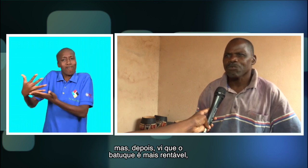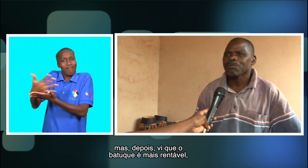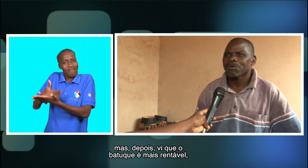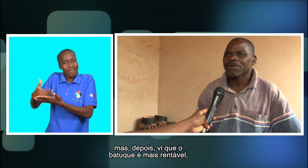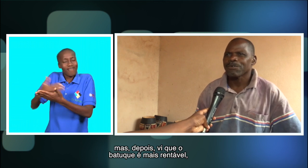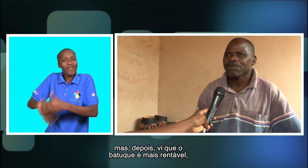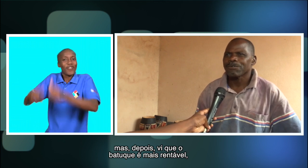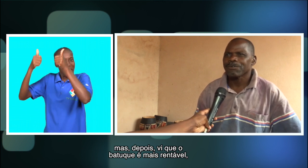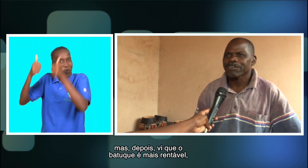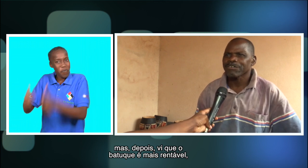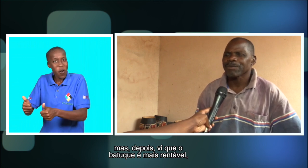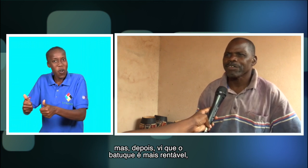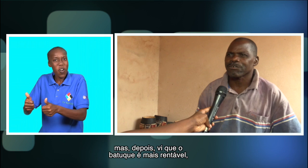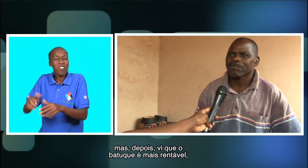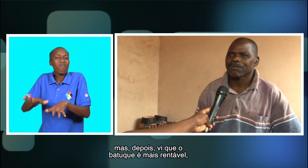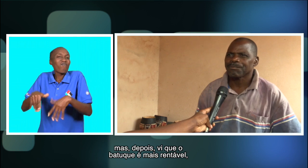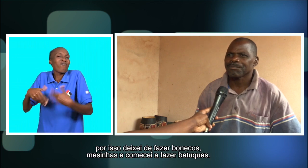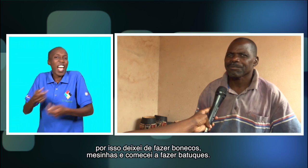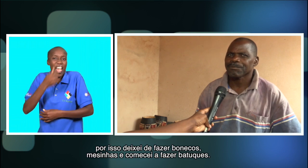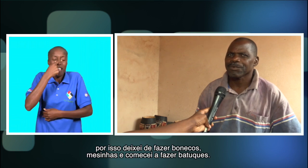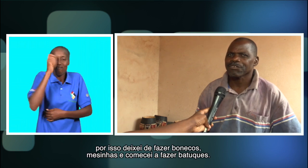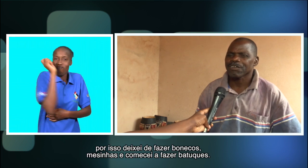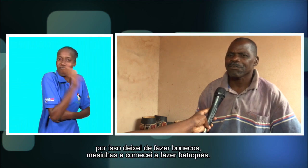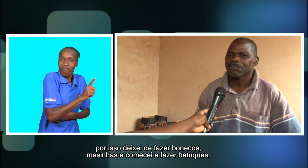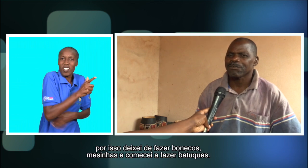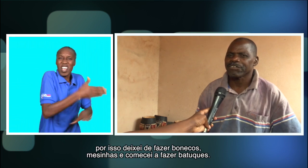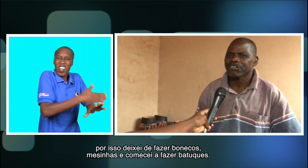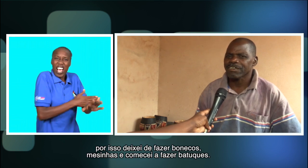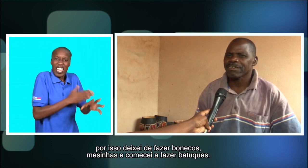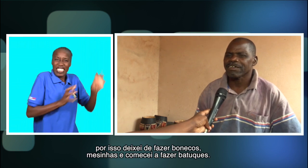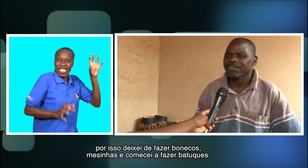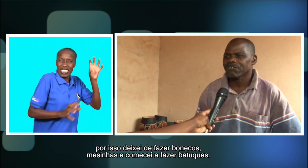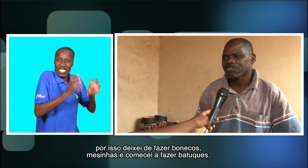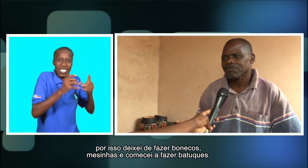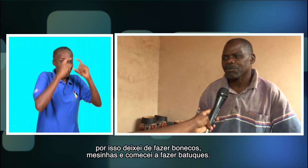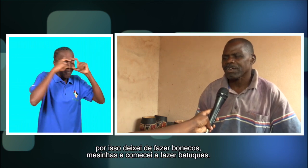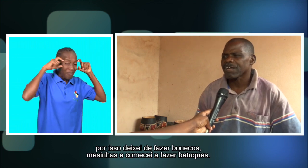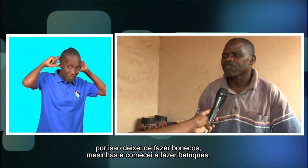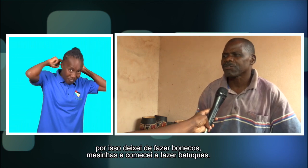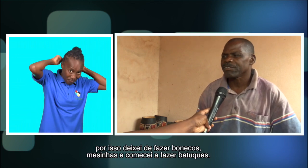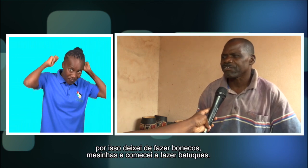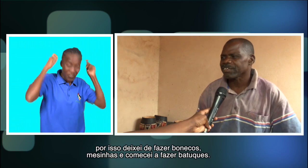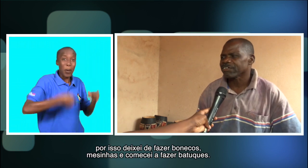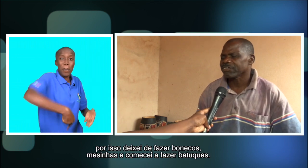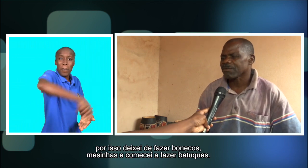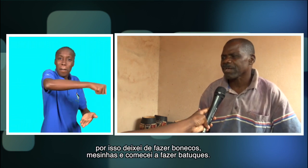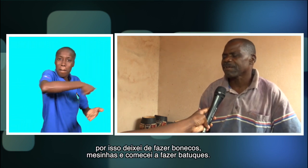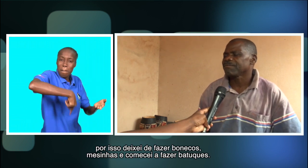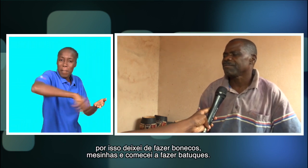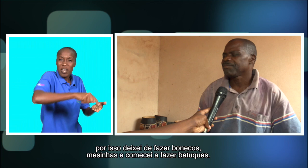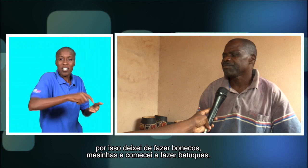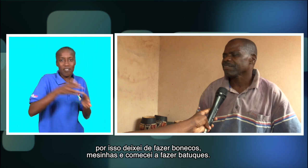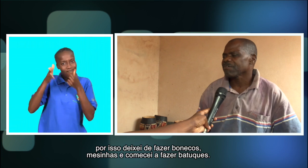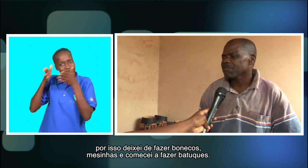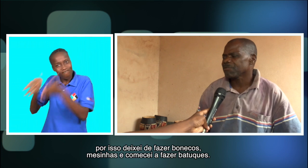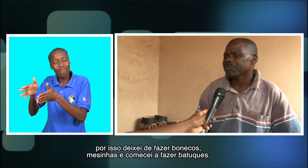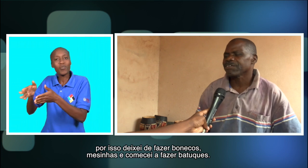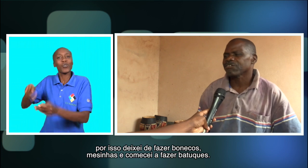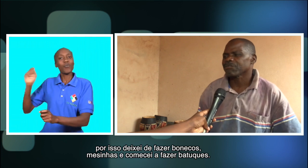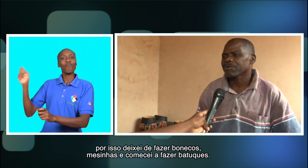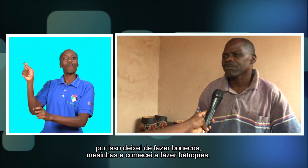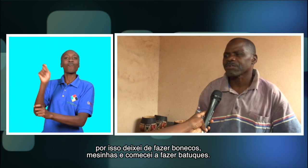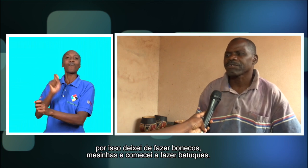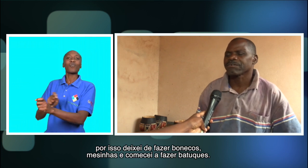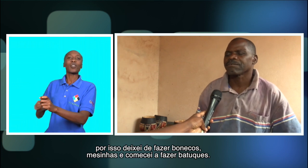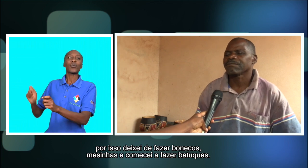atingiu um bom rendimento. Por isso que eu deixei fazer problemas, vizinhas também. Então, eu